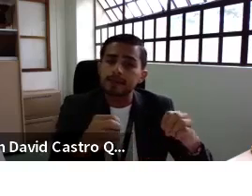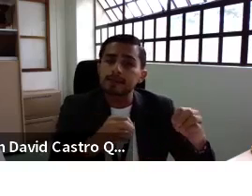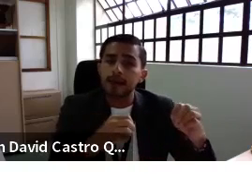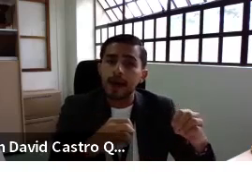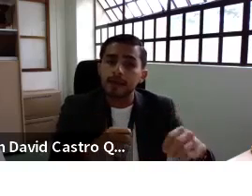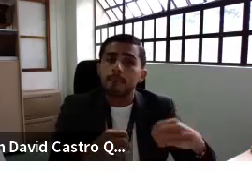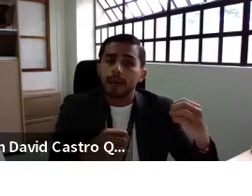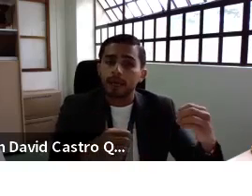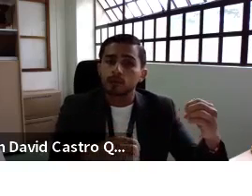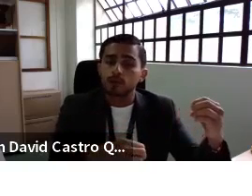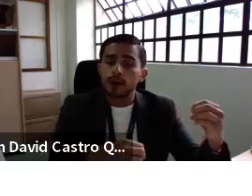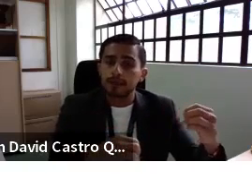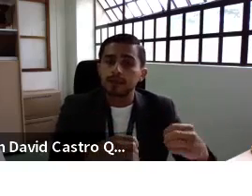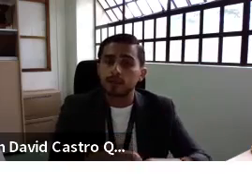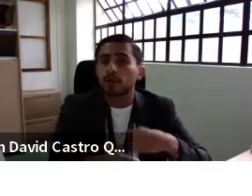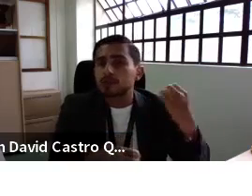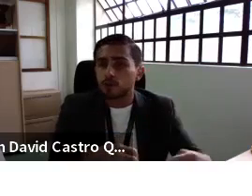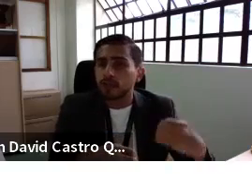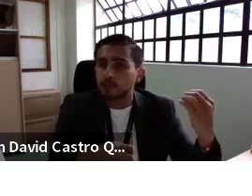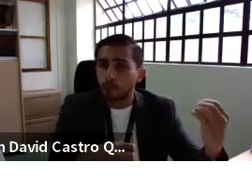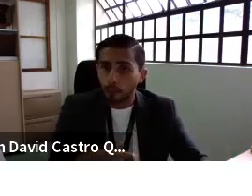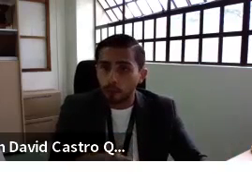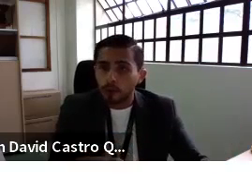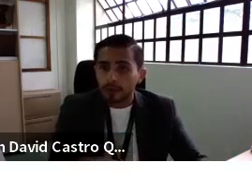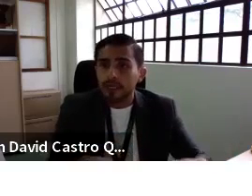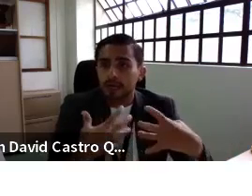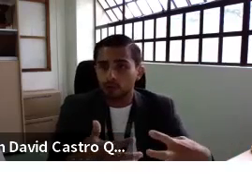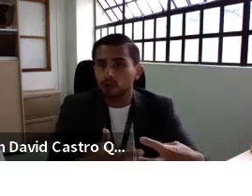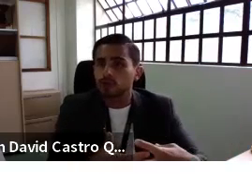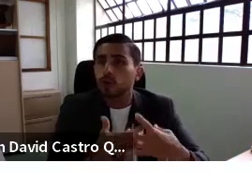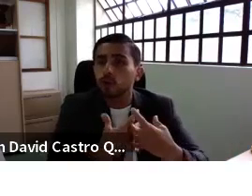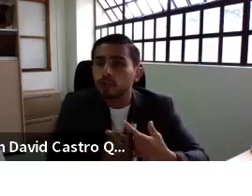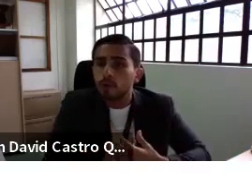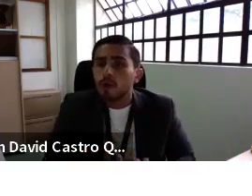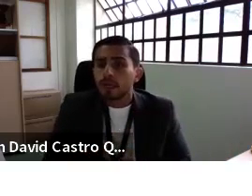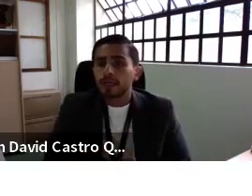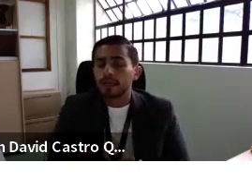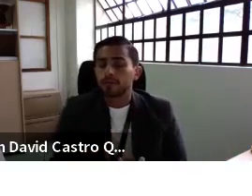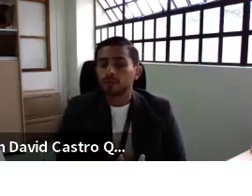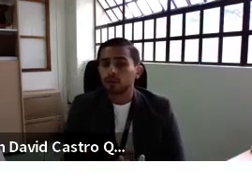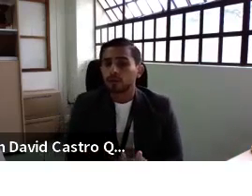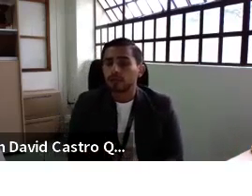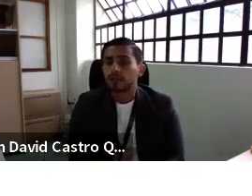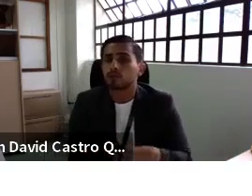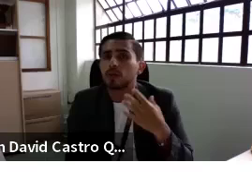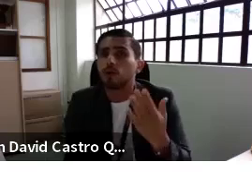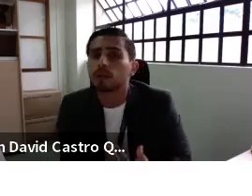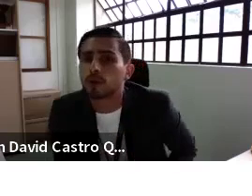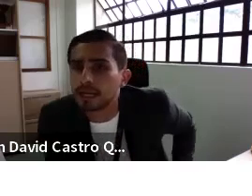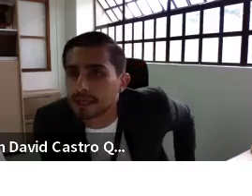instaladas para que ellos puedan seguir siendo gestores de su propio desarrollo eso es lo último y el fin último que tenemos y lo último que les